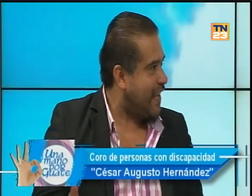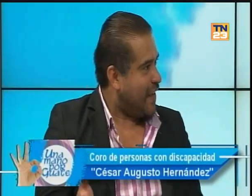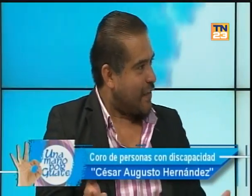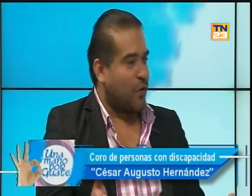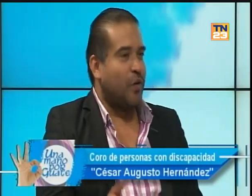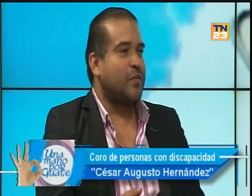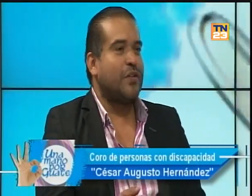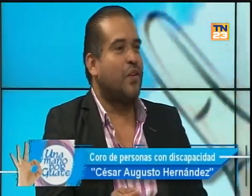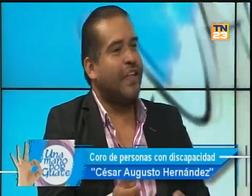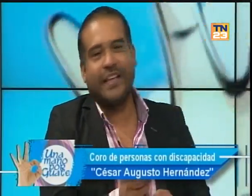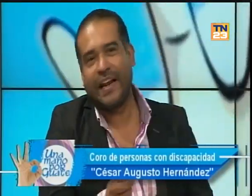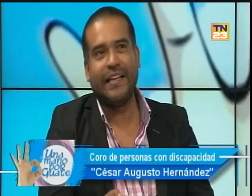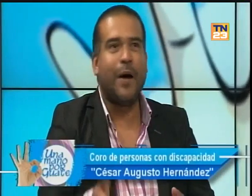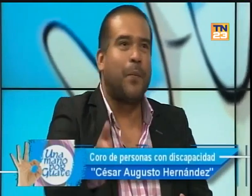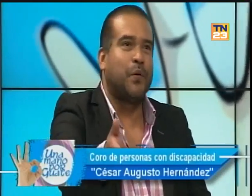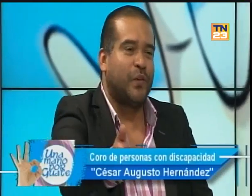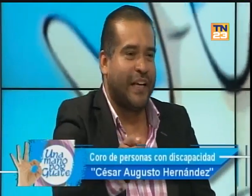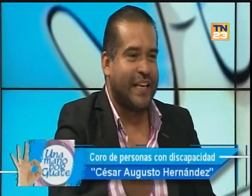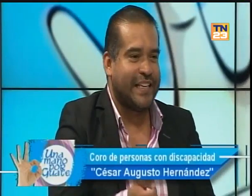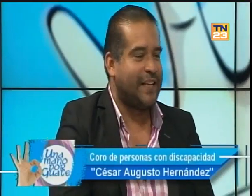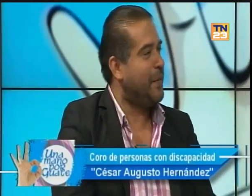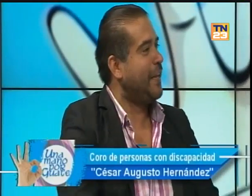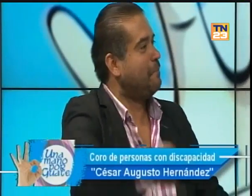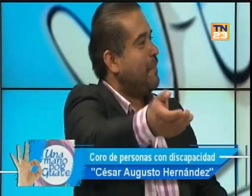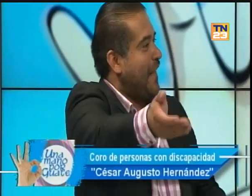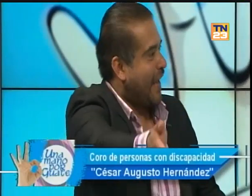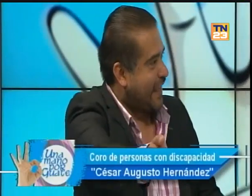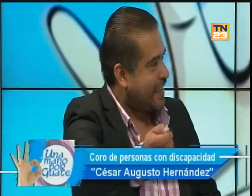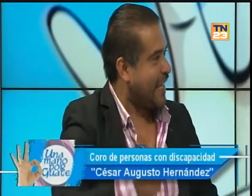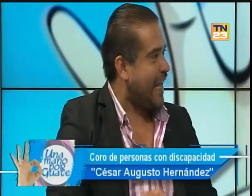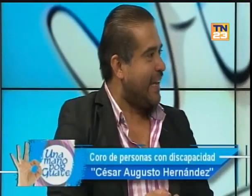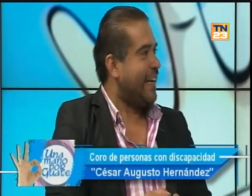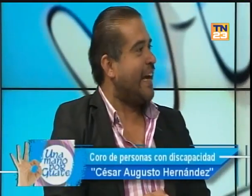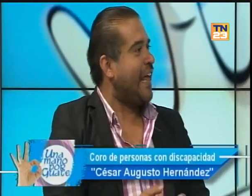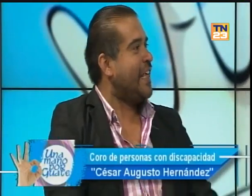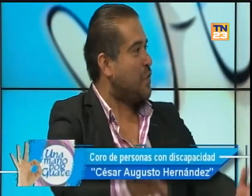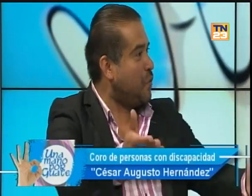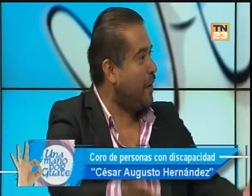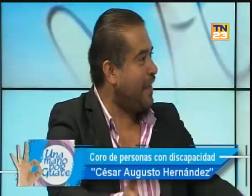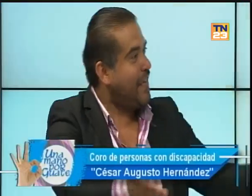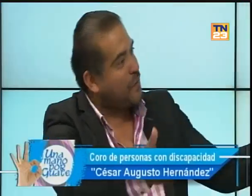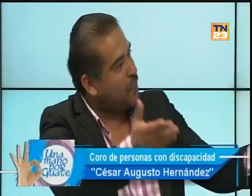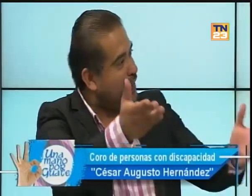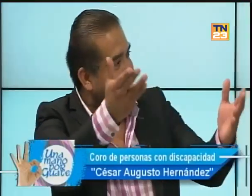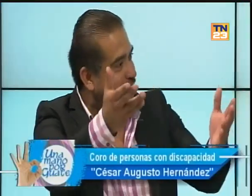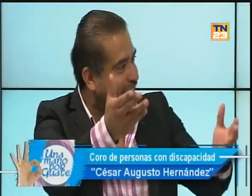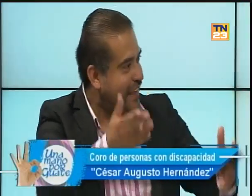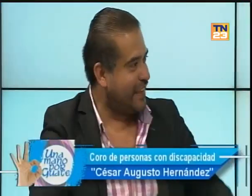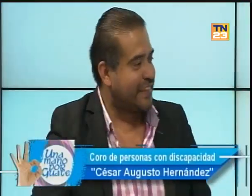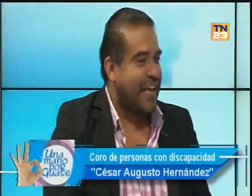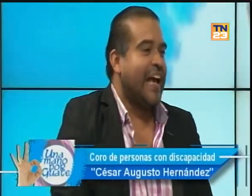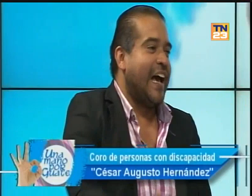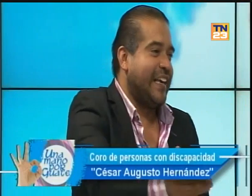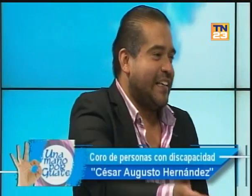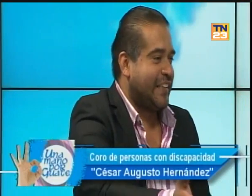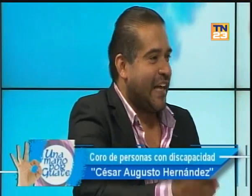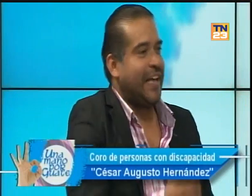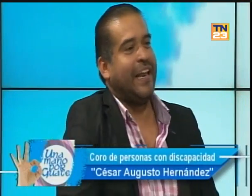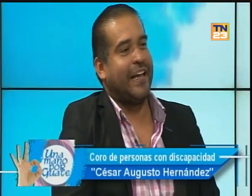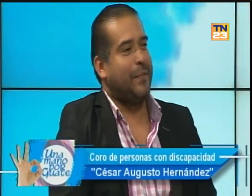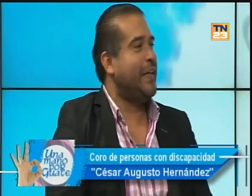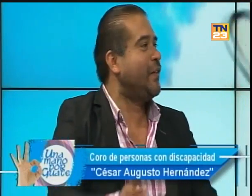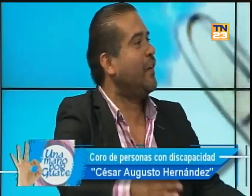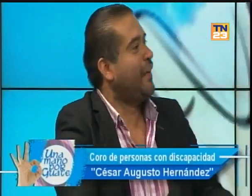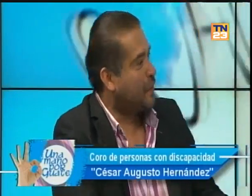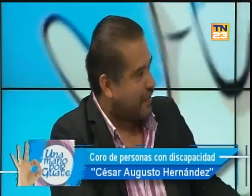independientes. Solo es cuestión de darles la oportunidad de decirles, miren, aquí está la grada, suban y ellos suben todas las graditas. Aquí está